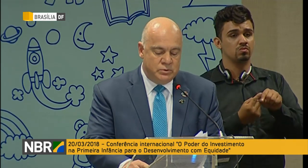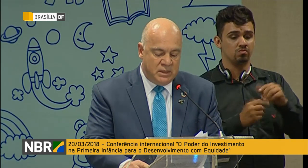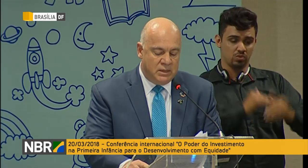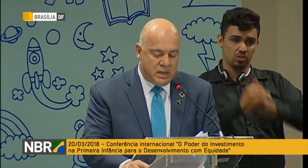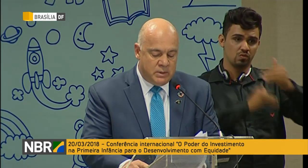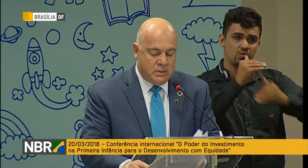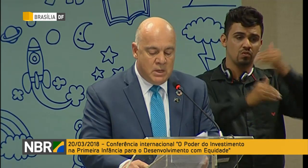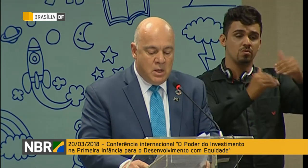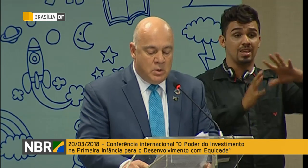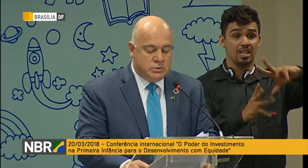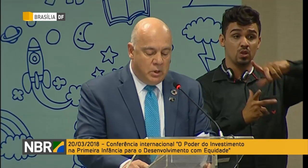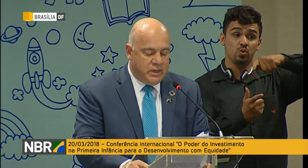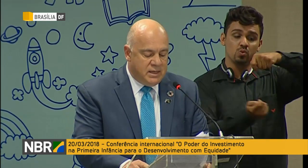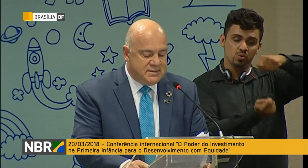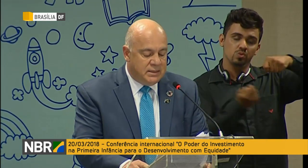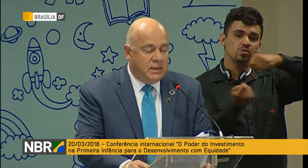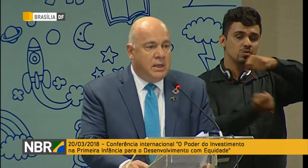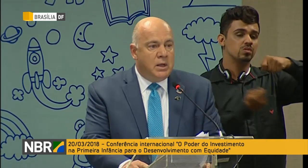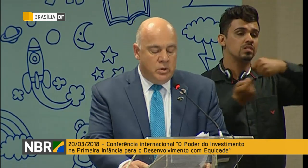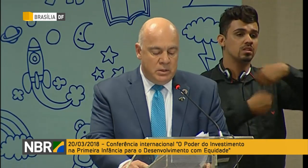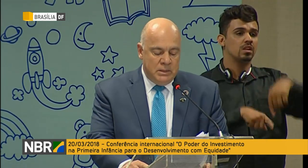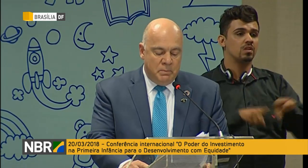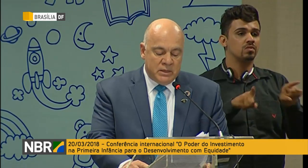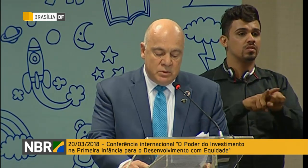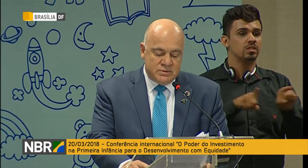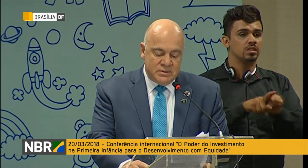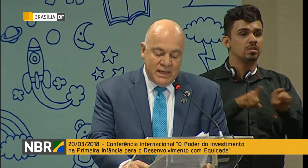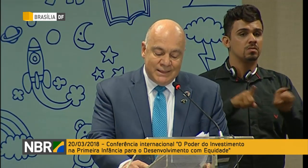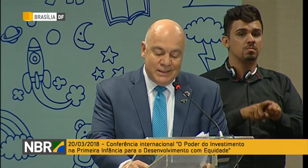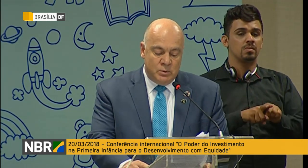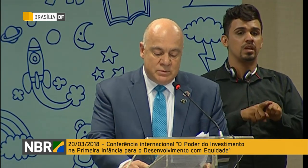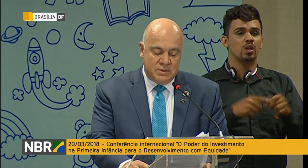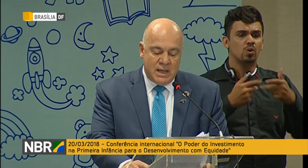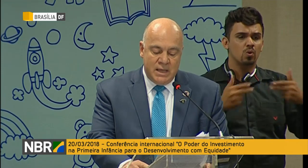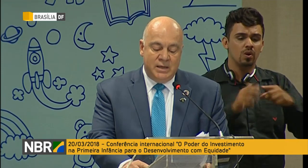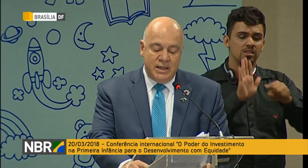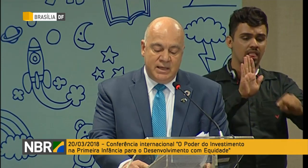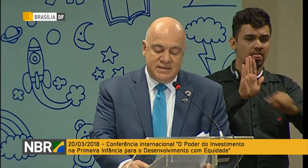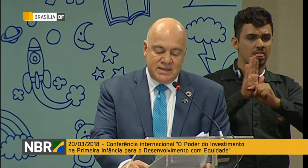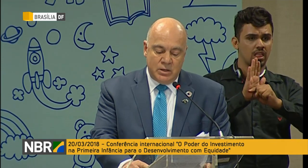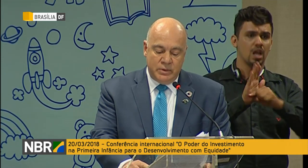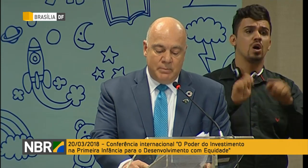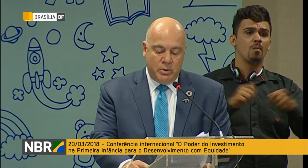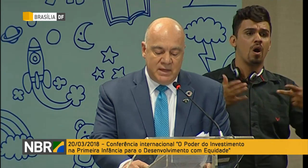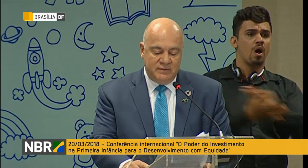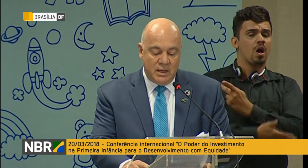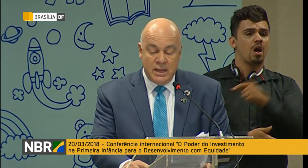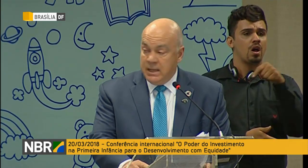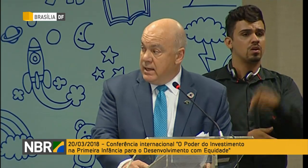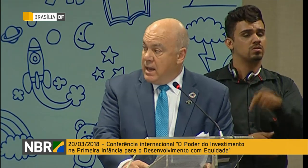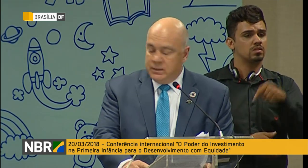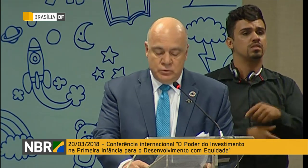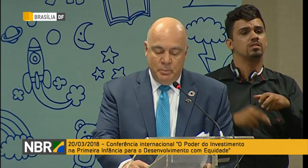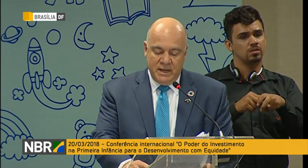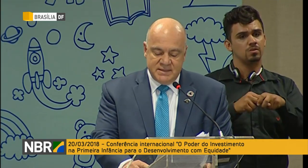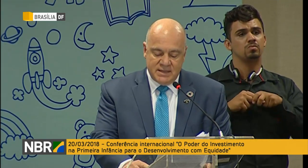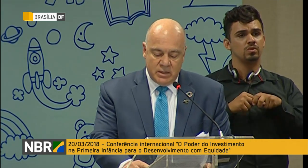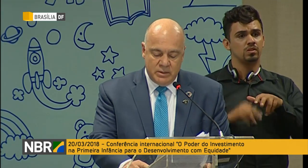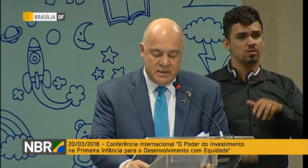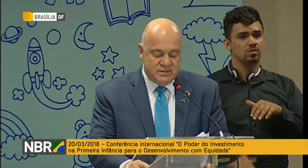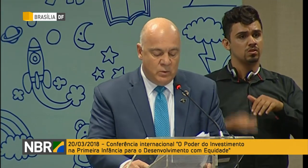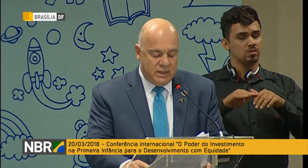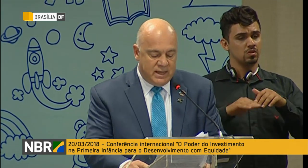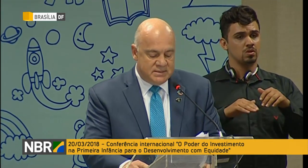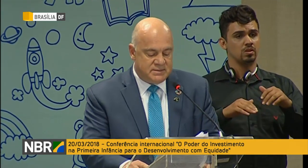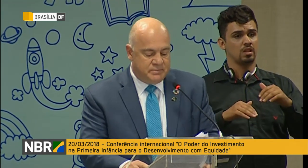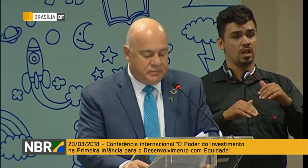Desenvolvimento Sustentável, os ODS, com impactos negativos na erradicação da pobreza e na superação